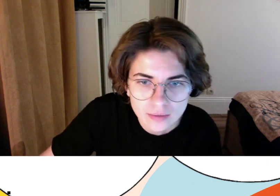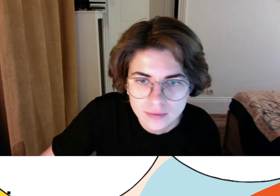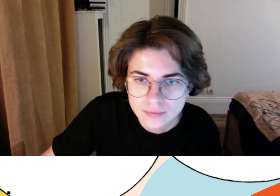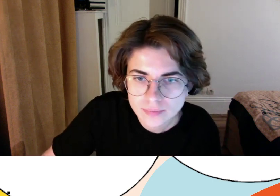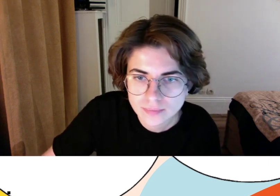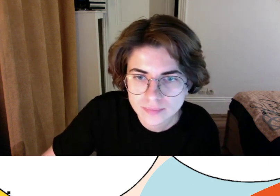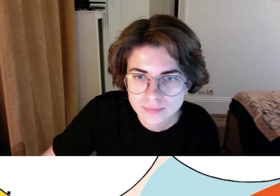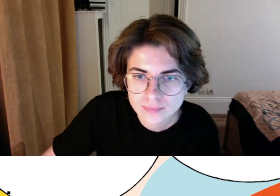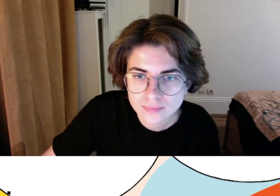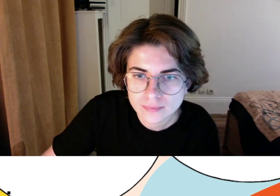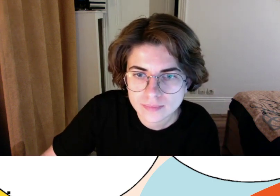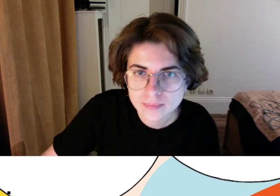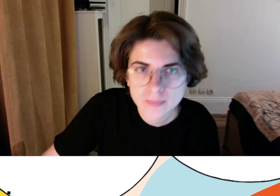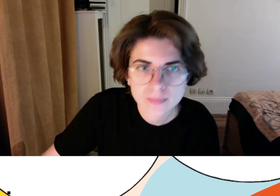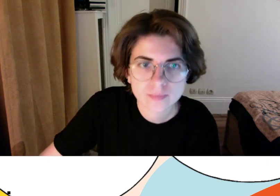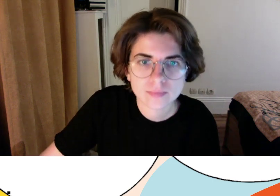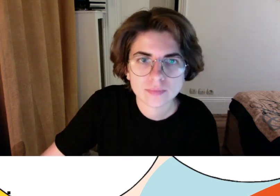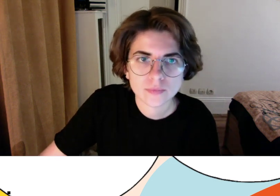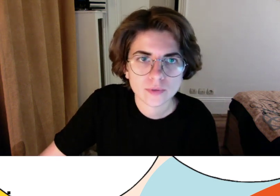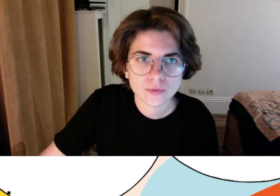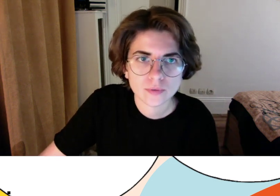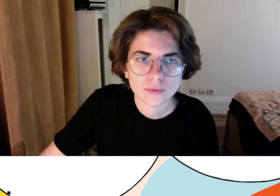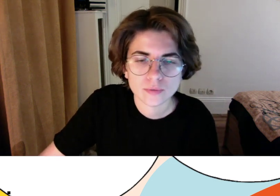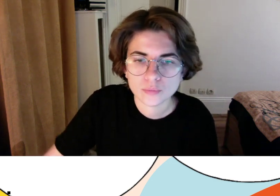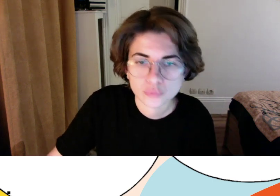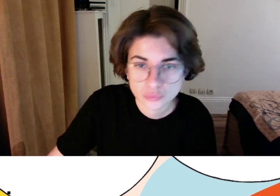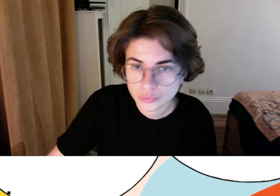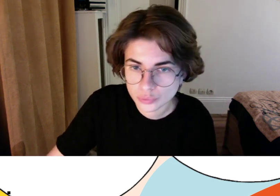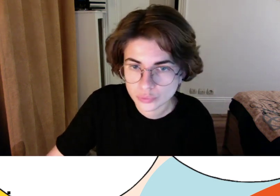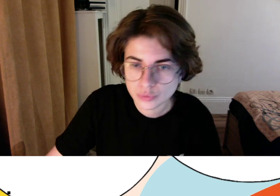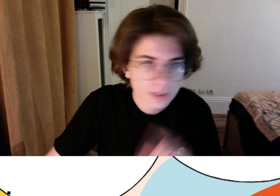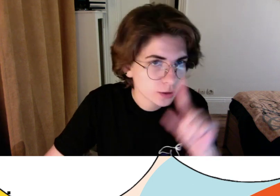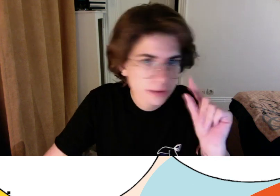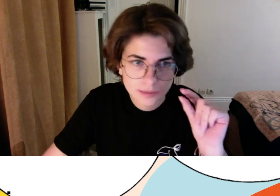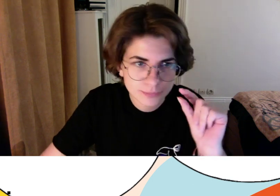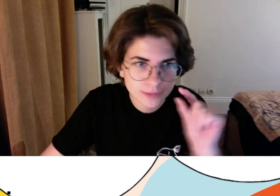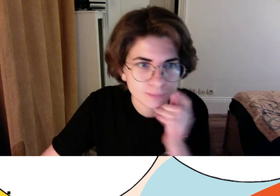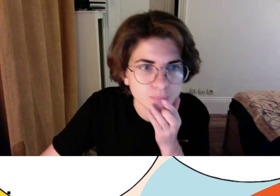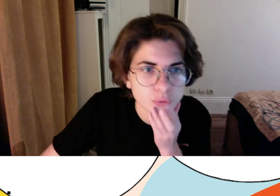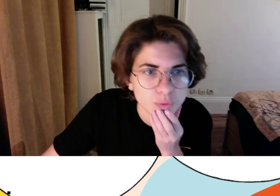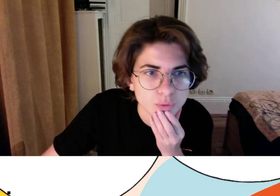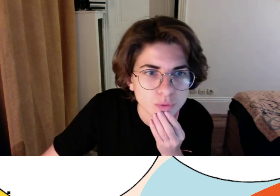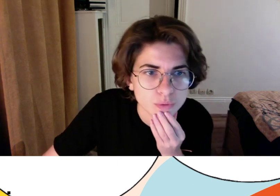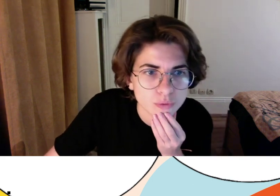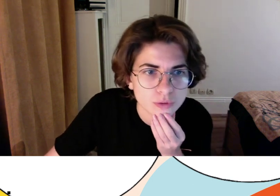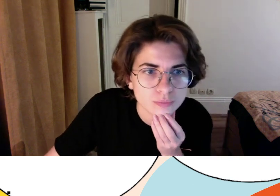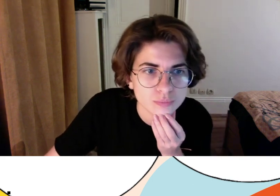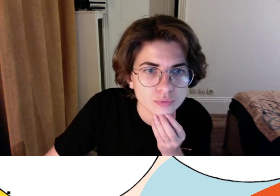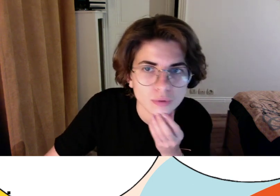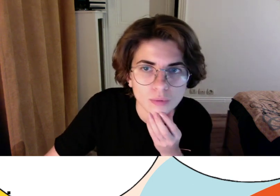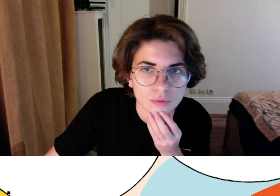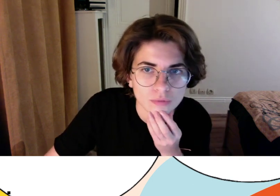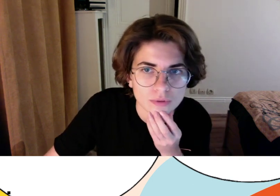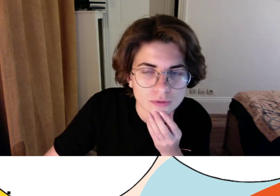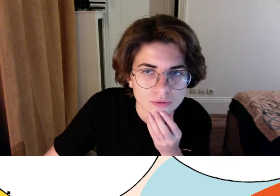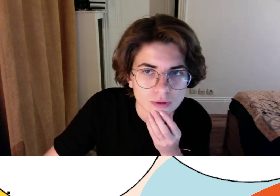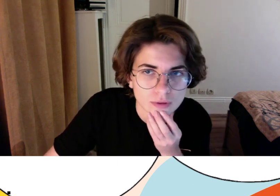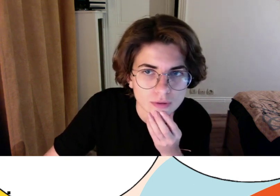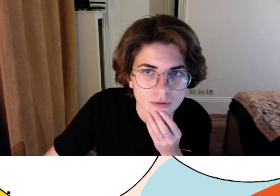Attendez un comment on fait?